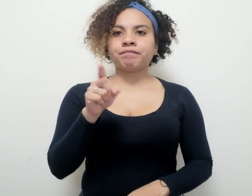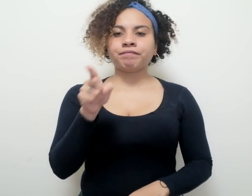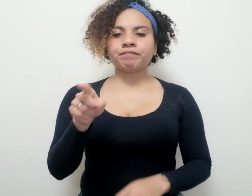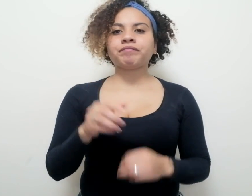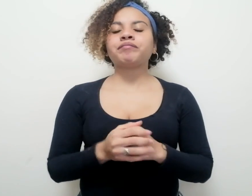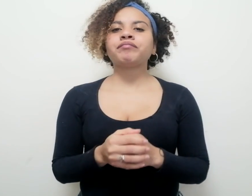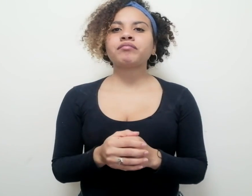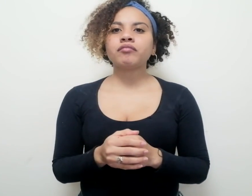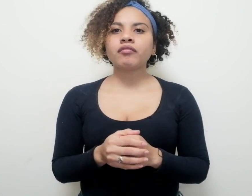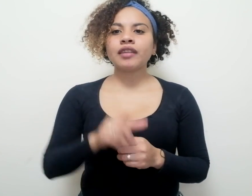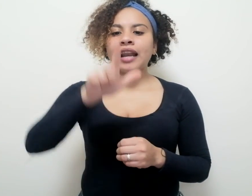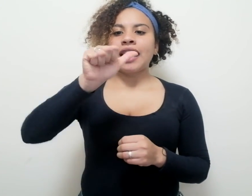Lage,